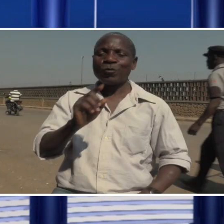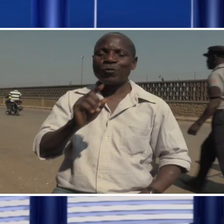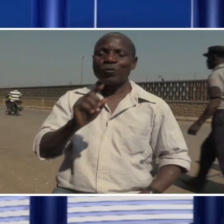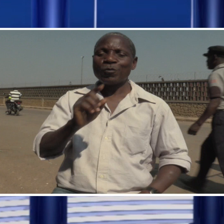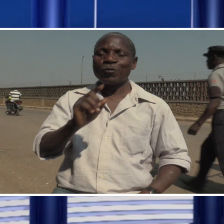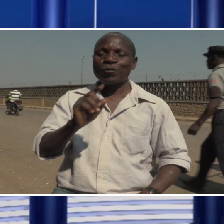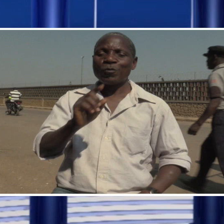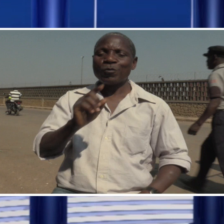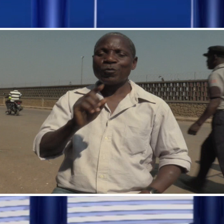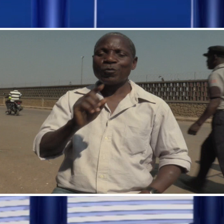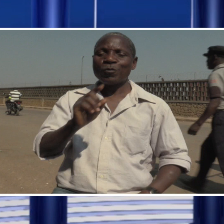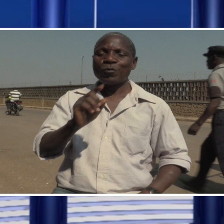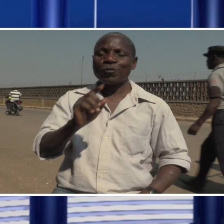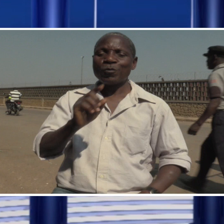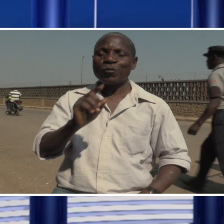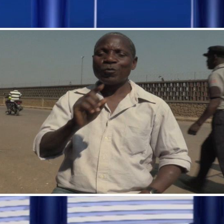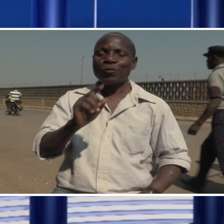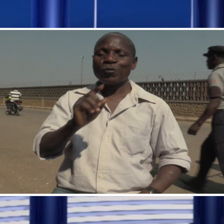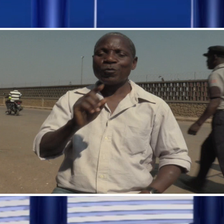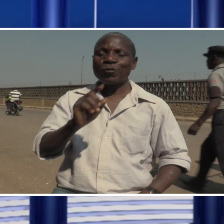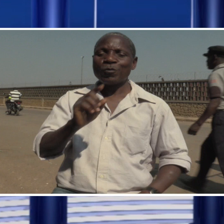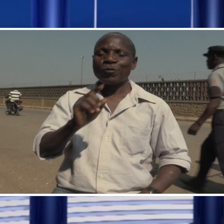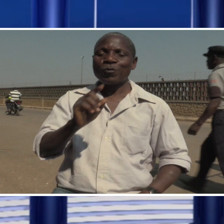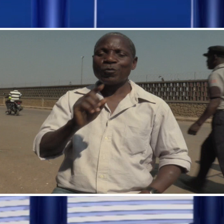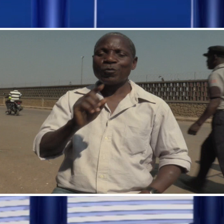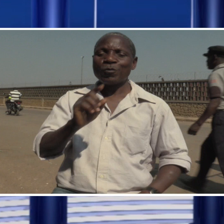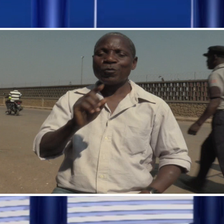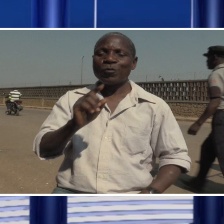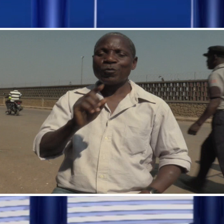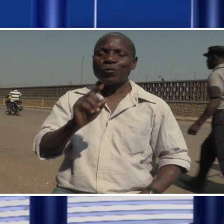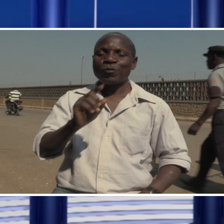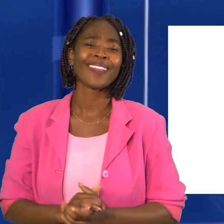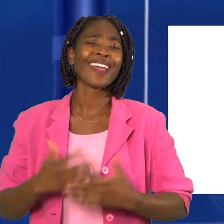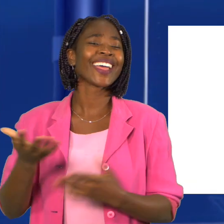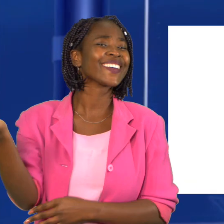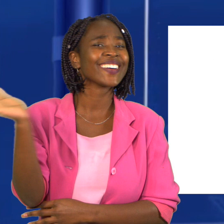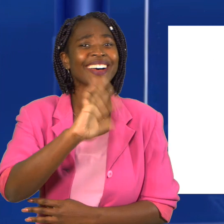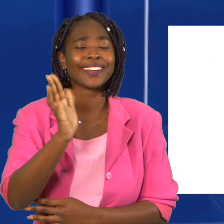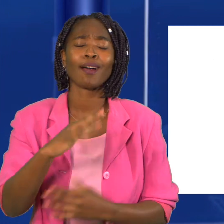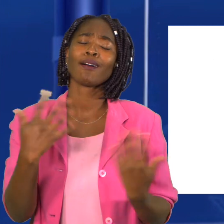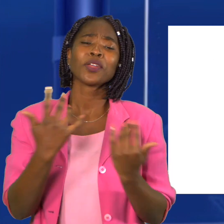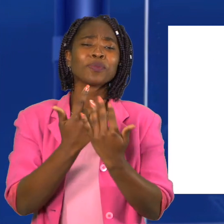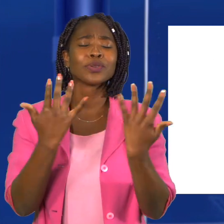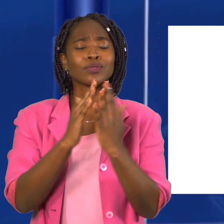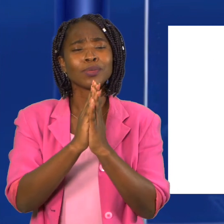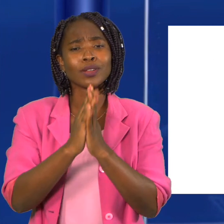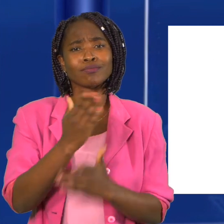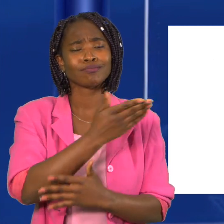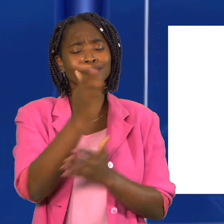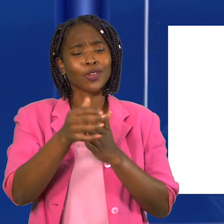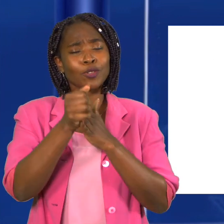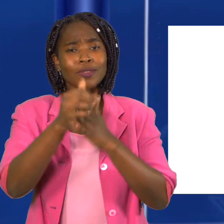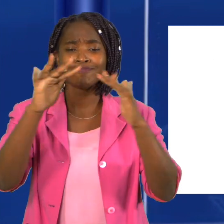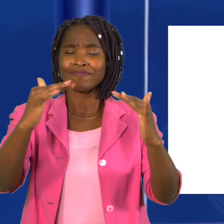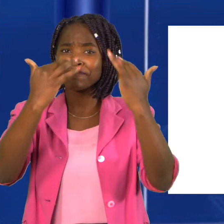acusam o delegado da Zumo de estar a fomentar mendicidade naquela cidade. Olá, muito obrigado por estar na companhia